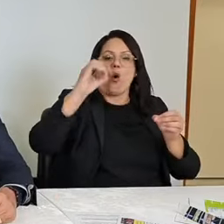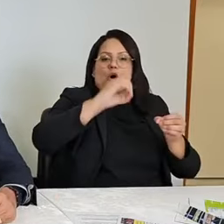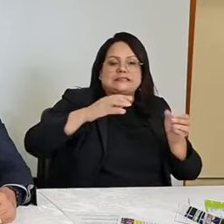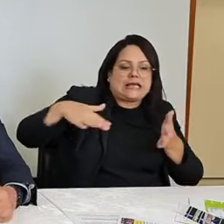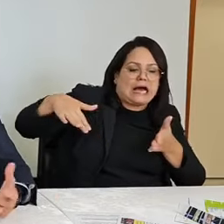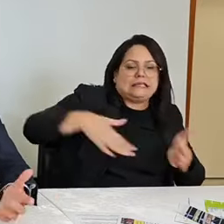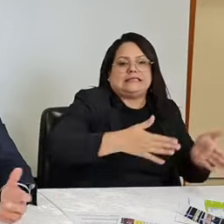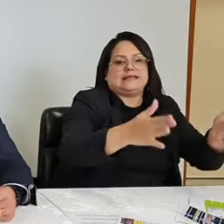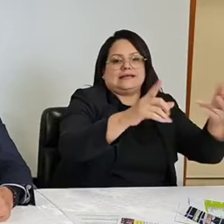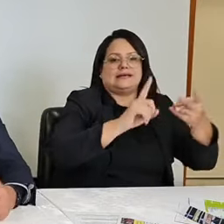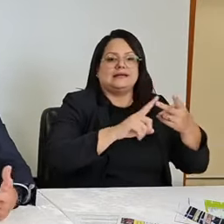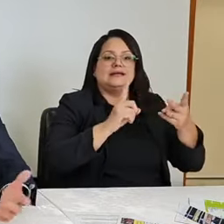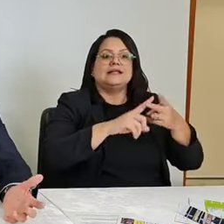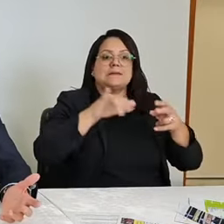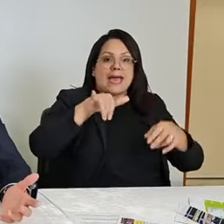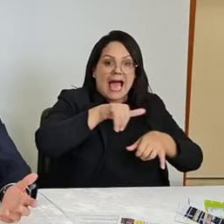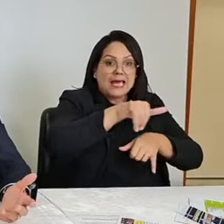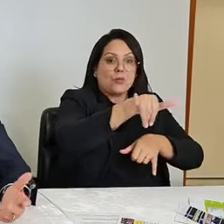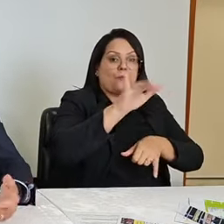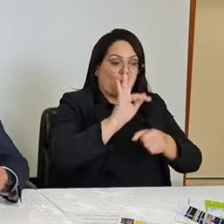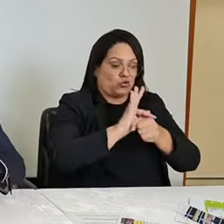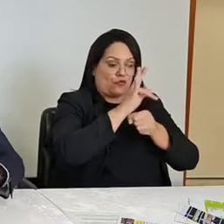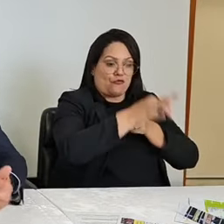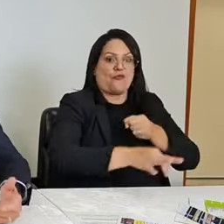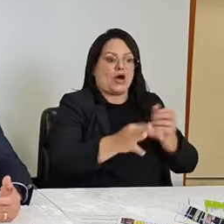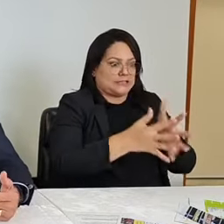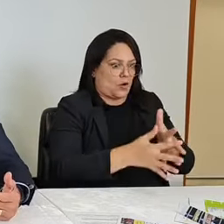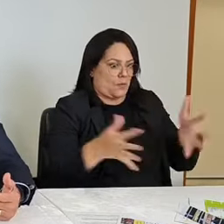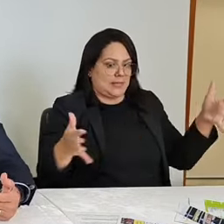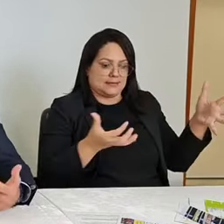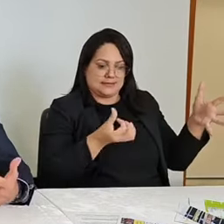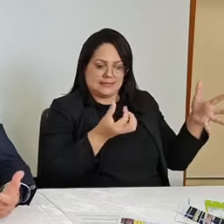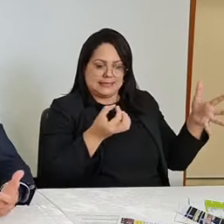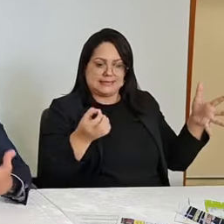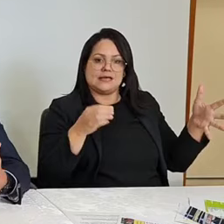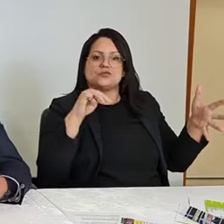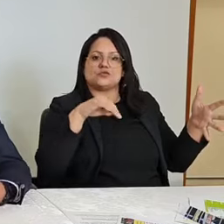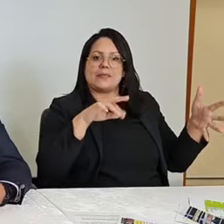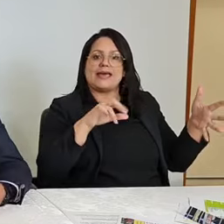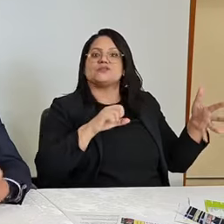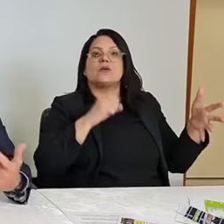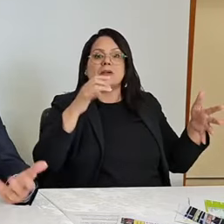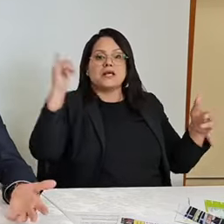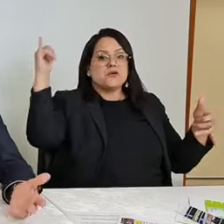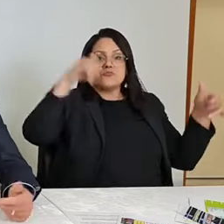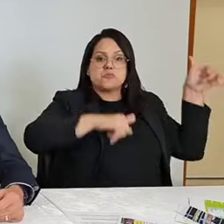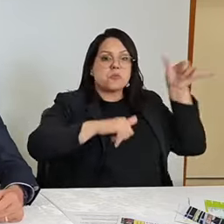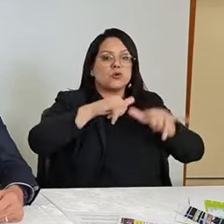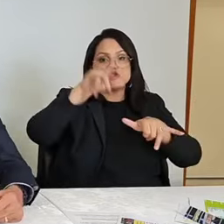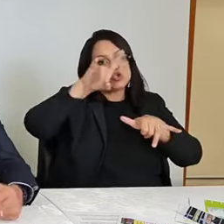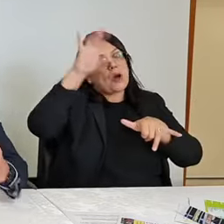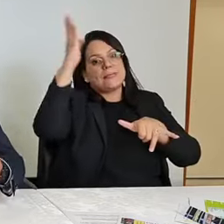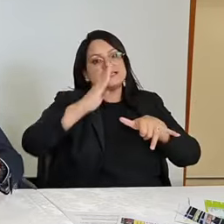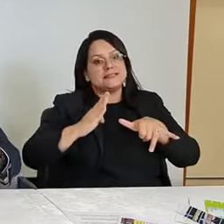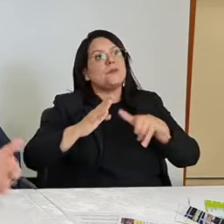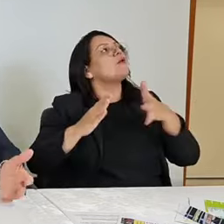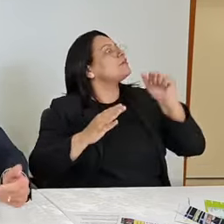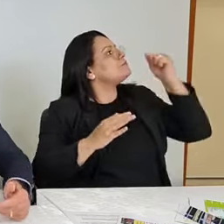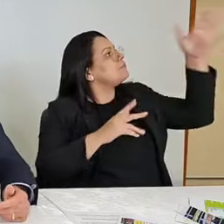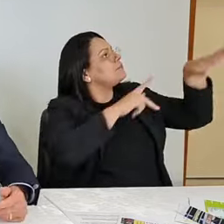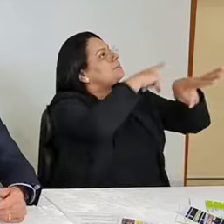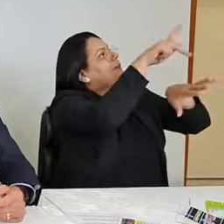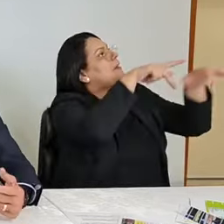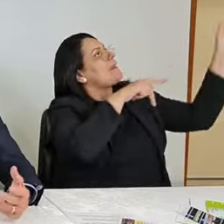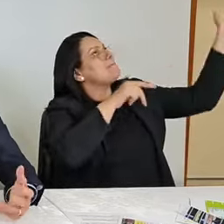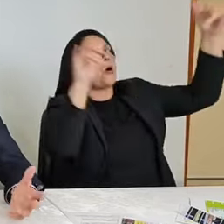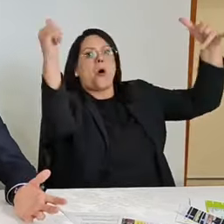do aeroporto de Foz do Iguaçu em mais 600 metros, que já permite pouso de aeronaves internacionais, coisa que não era permitido, se pousava na